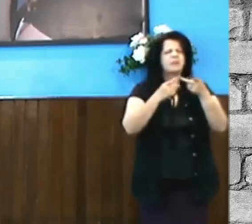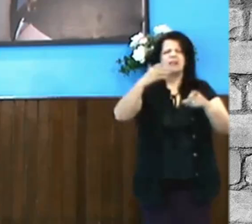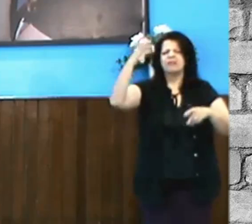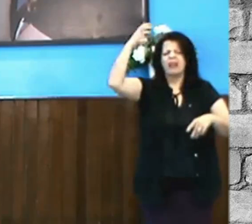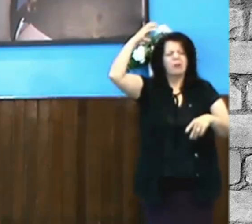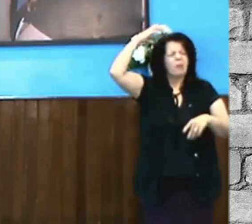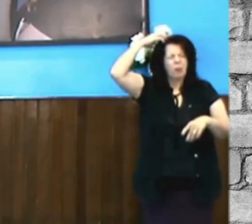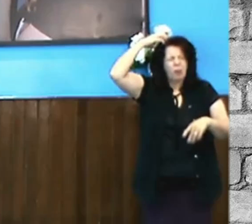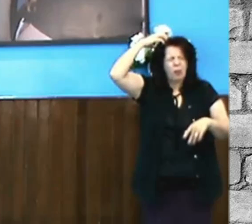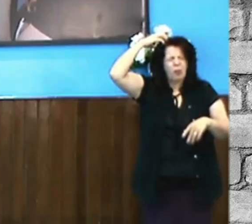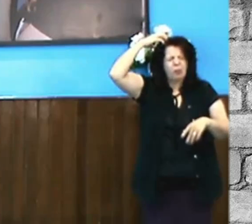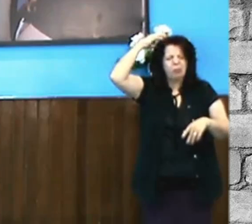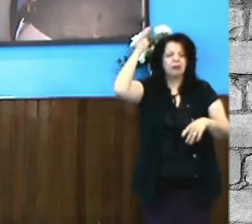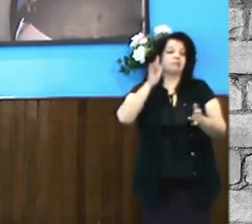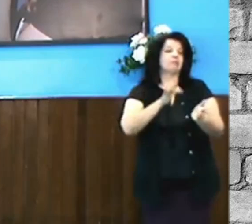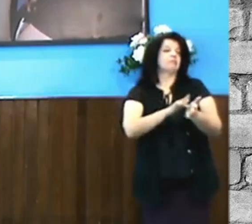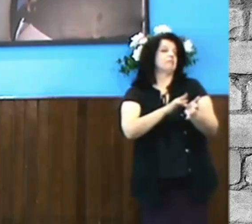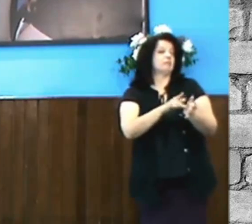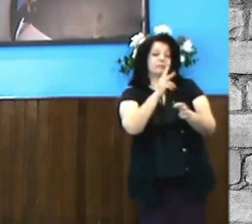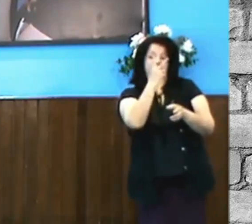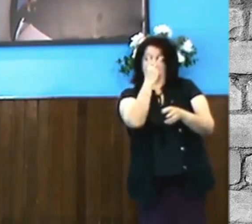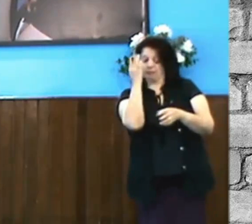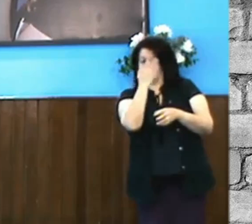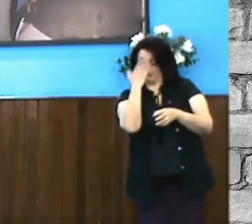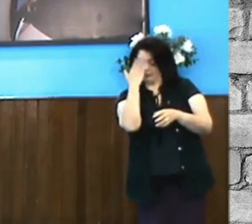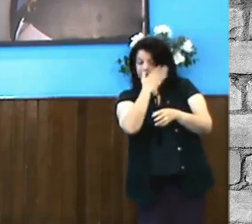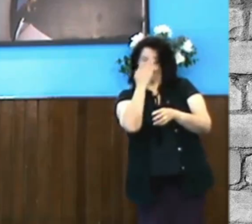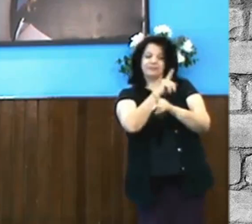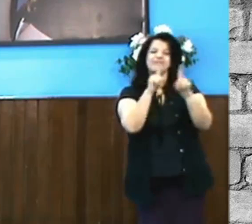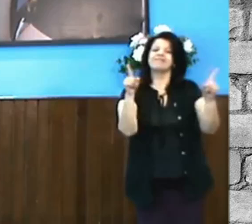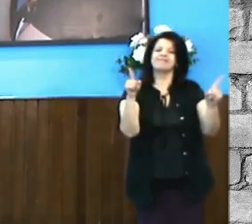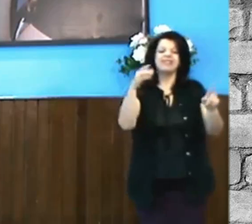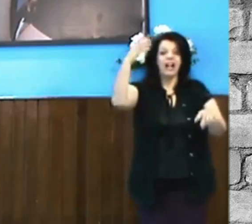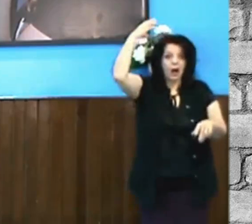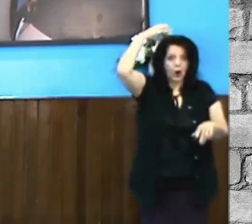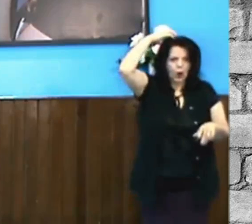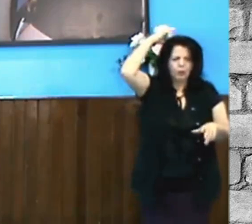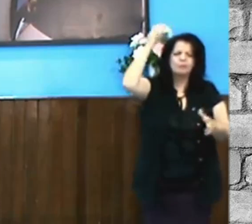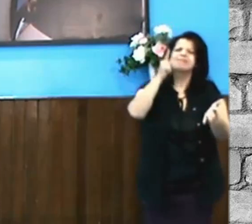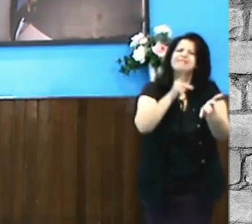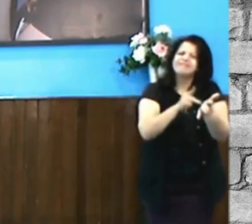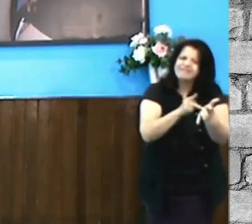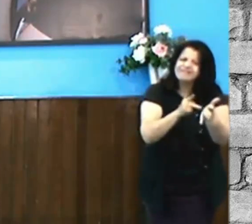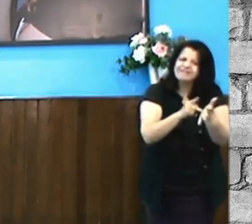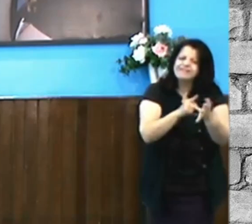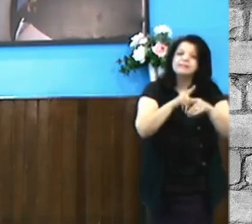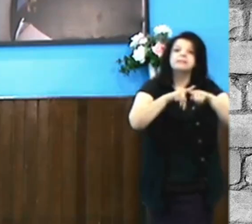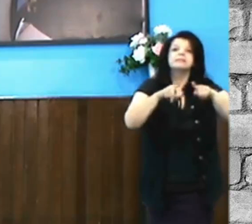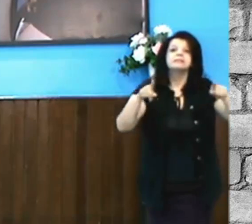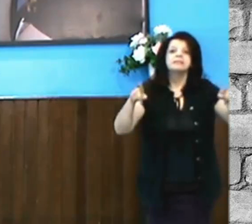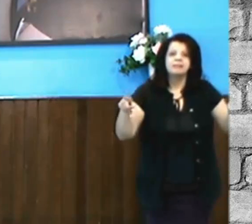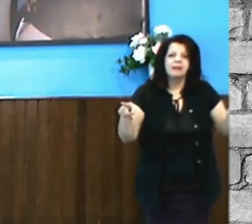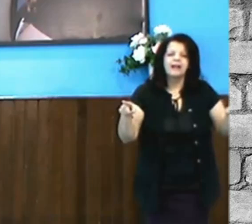conta. É por isso que o perdão é lindo, porque a culpa é real, mas ainda assim